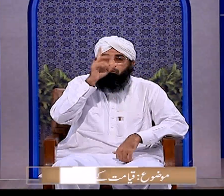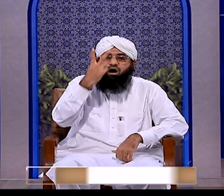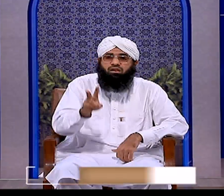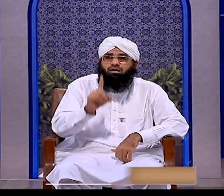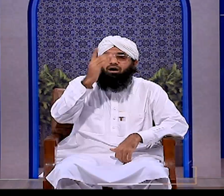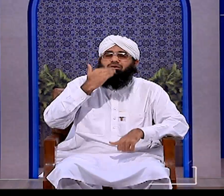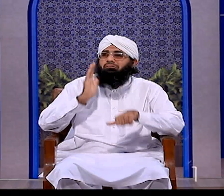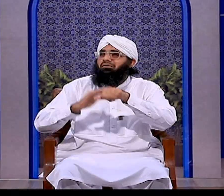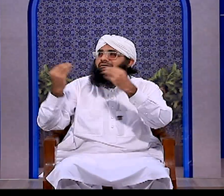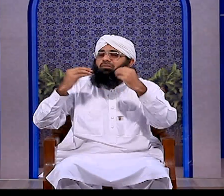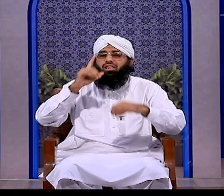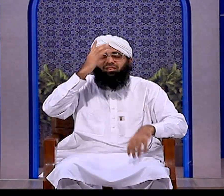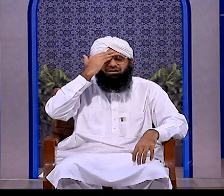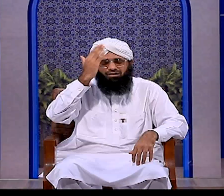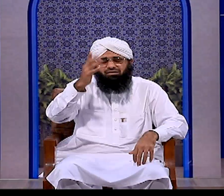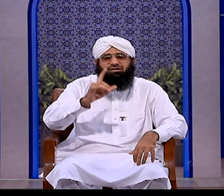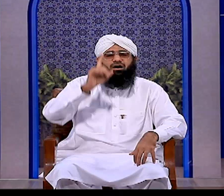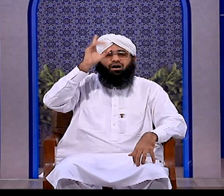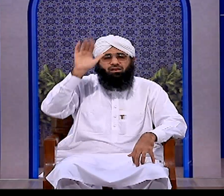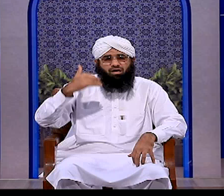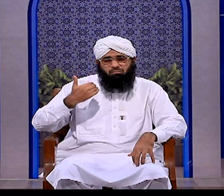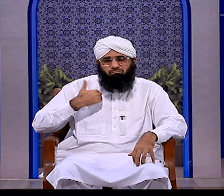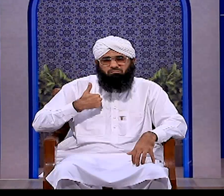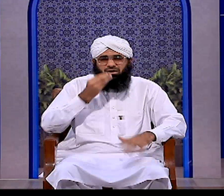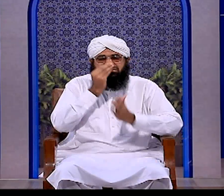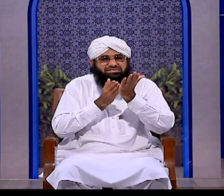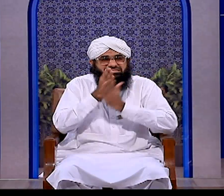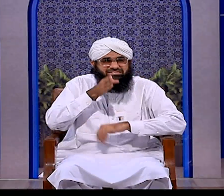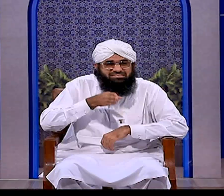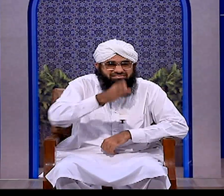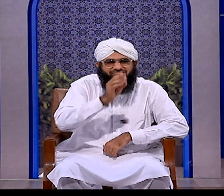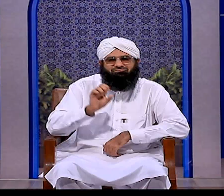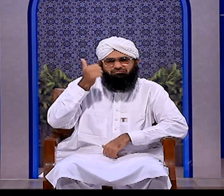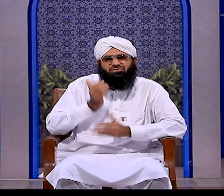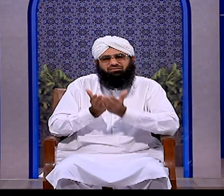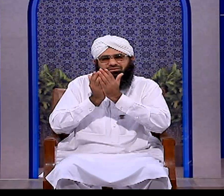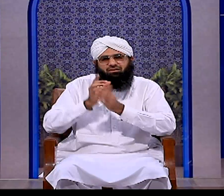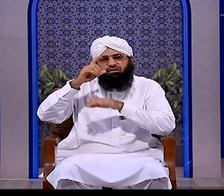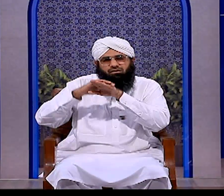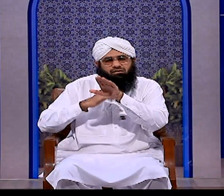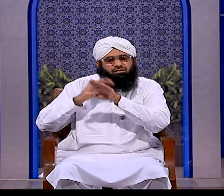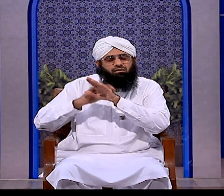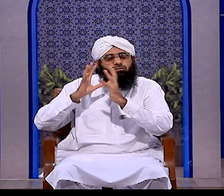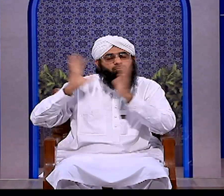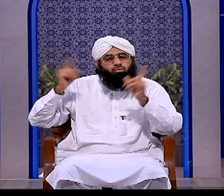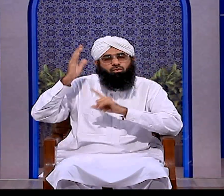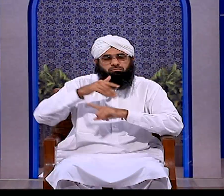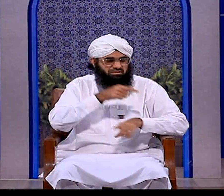پر گھسیٹتے ہوئے اپنے رب کریم کو پکارے گا، اے رب کریم مجھے جنت میں پہنچا، اے میرے رحمان و